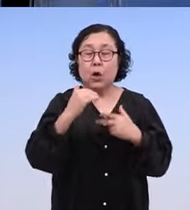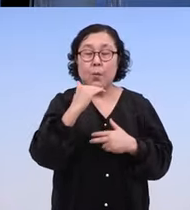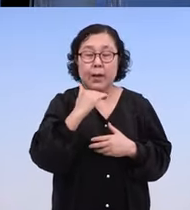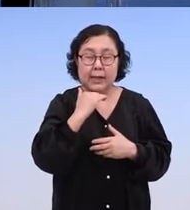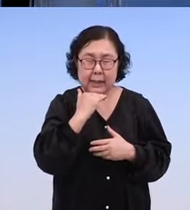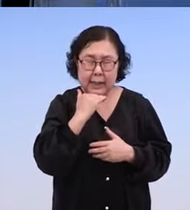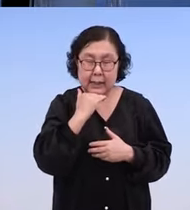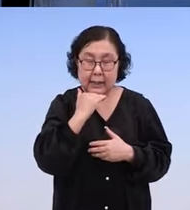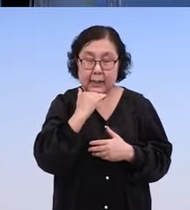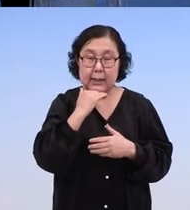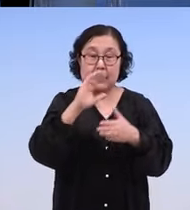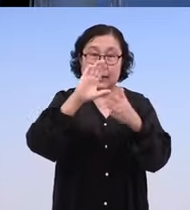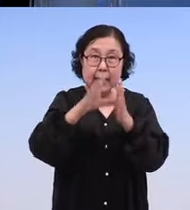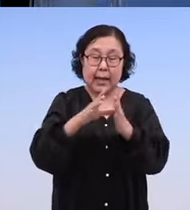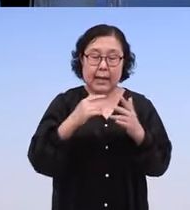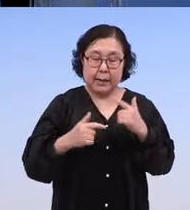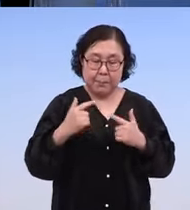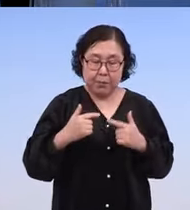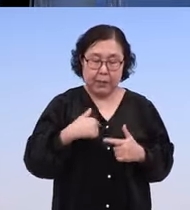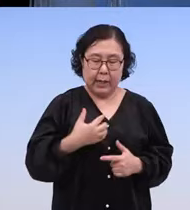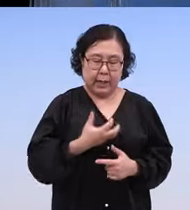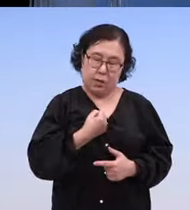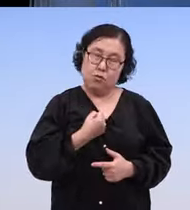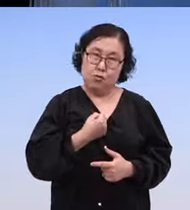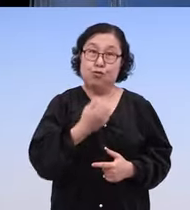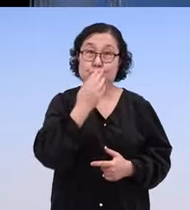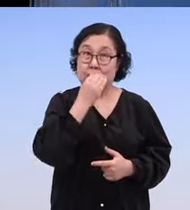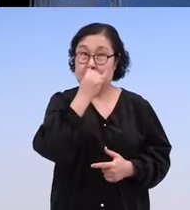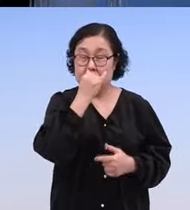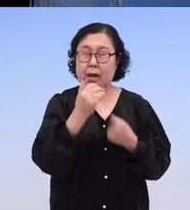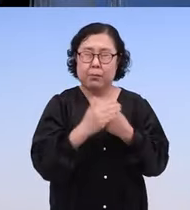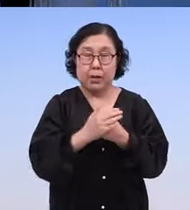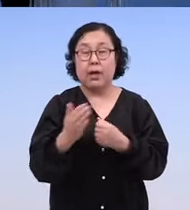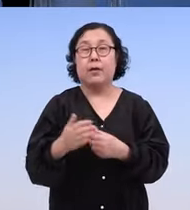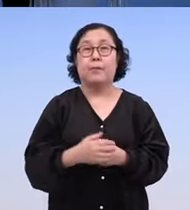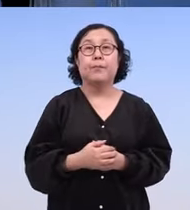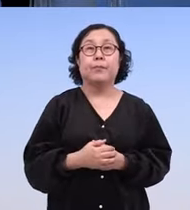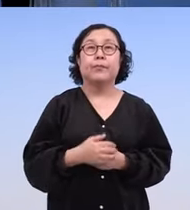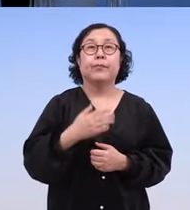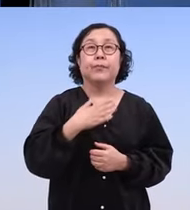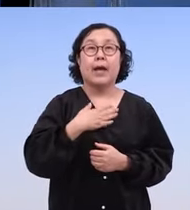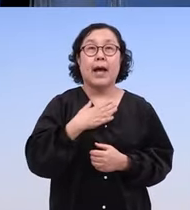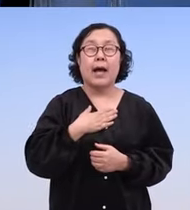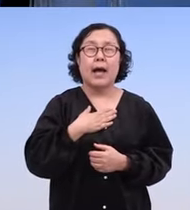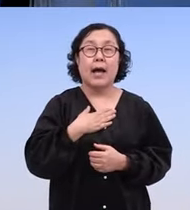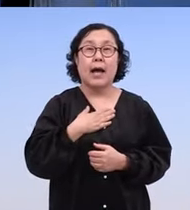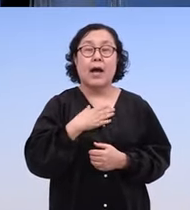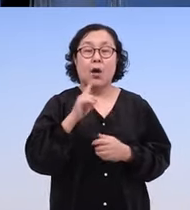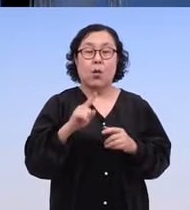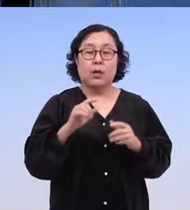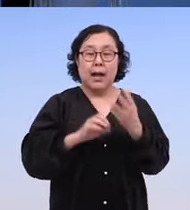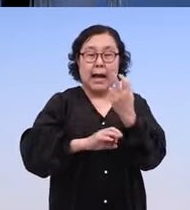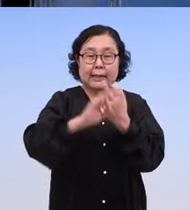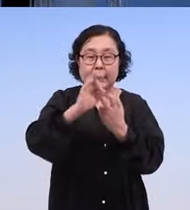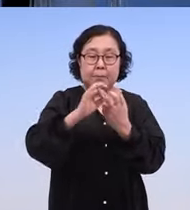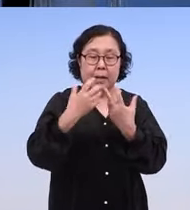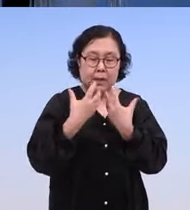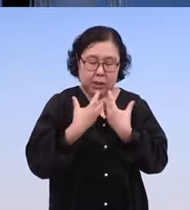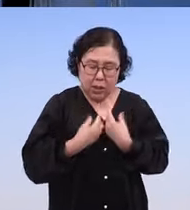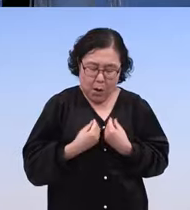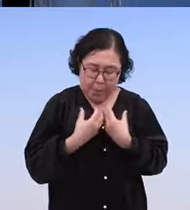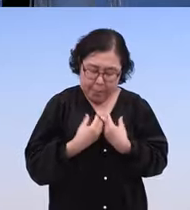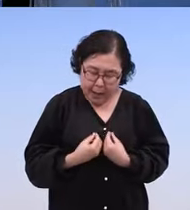기쁨이란 틀림없이 나만의 것이니까요. 또 이런 말도 했습니다. 저요, 오늘 아침엔